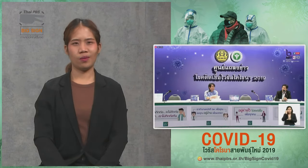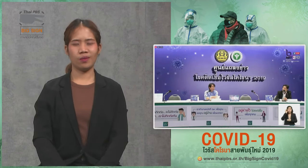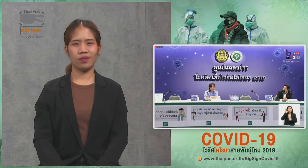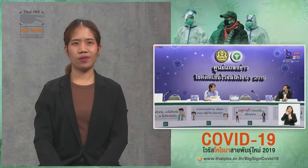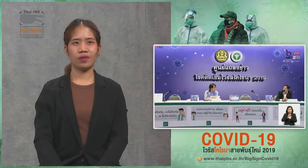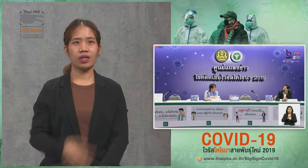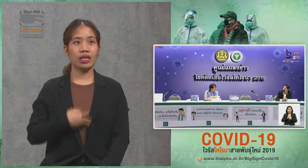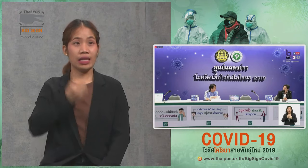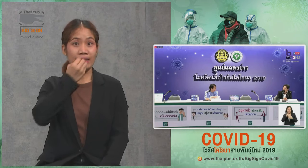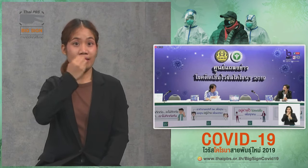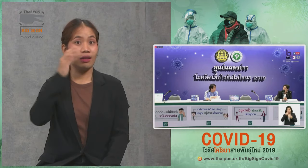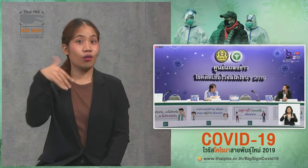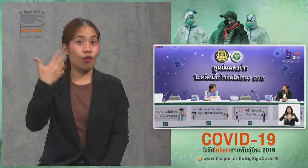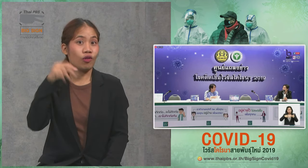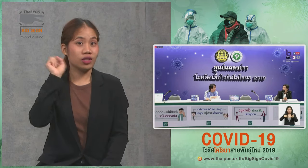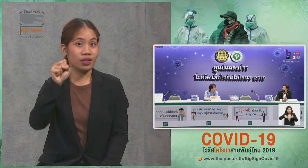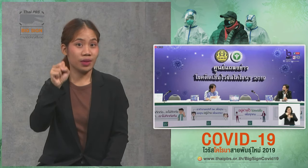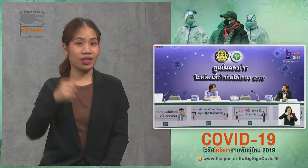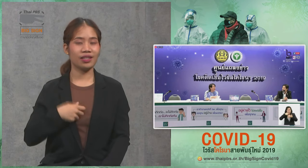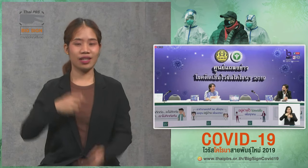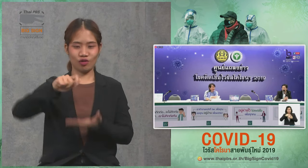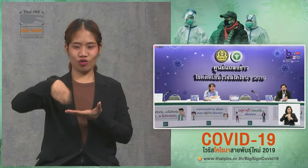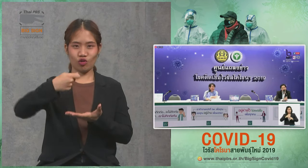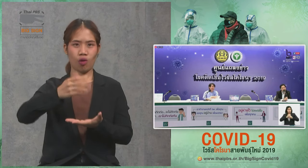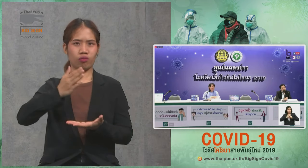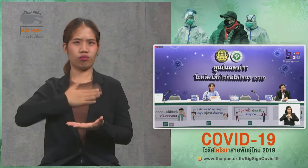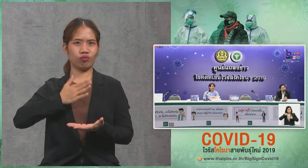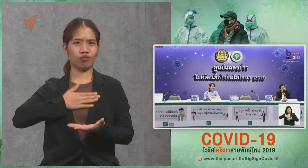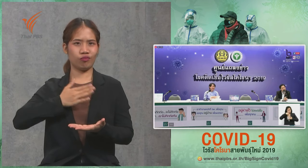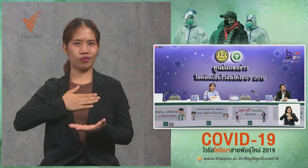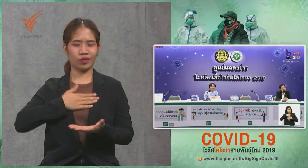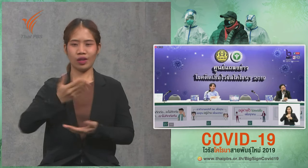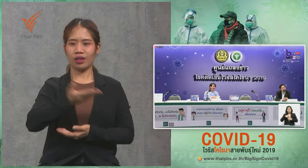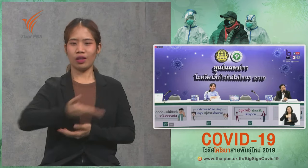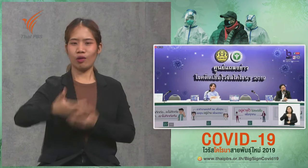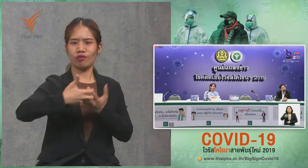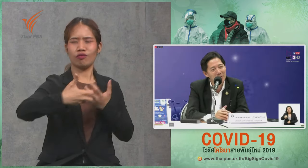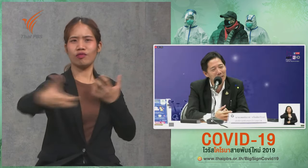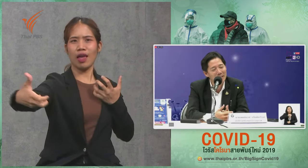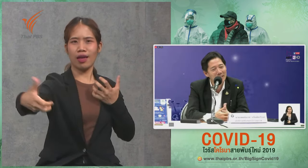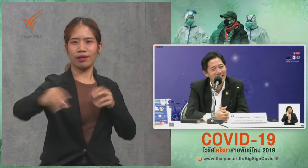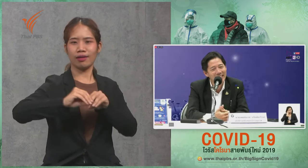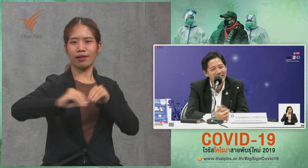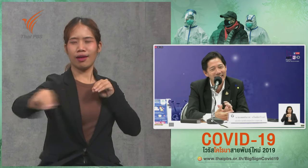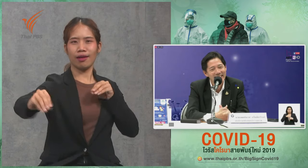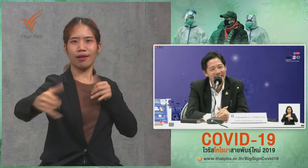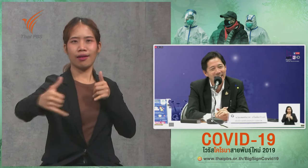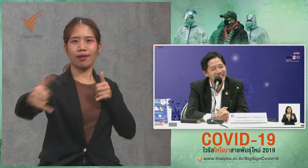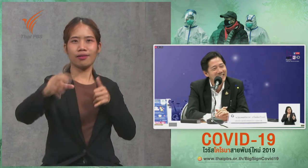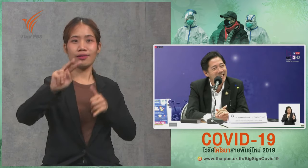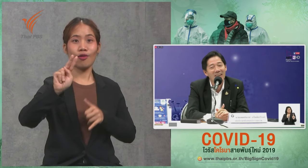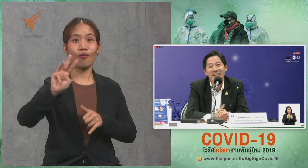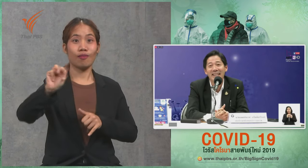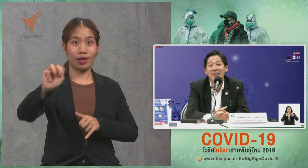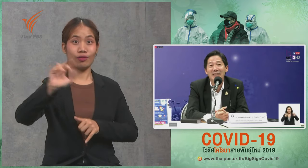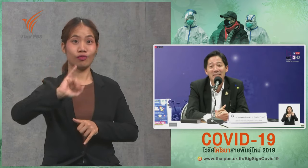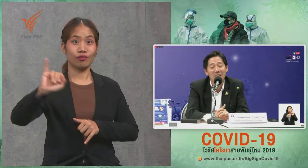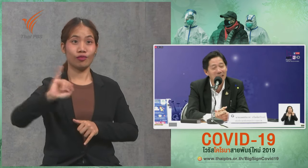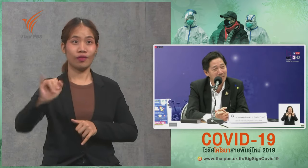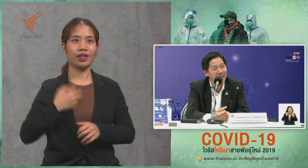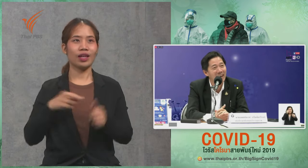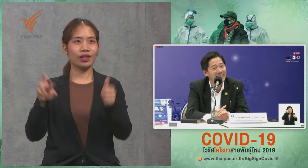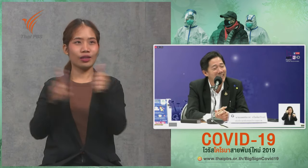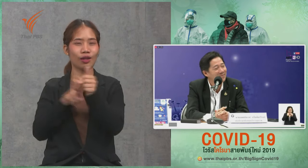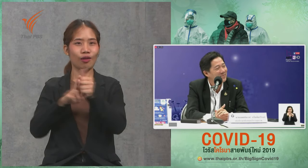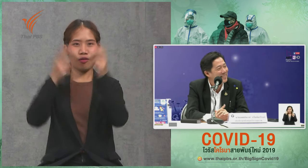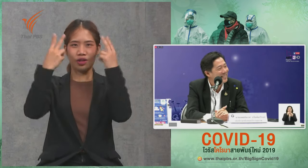กินร้อนใช่ไหมครับช้อนกู ต่างคนต่างอยู่ห่างกู2เมตรท่านรองนายกทำให้เรา